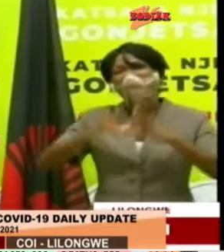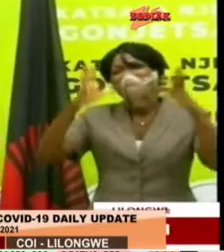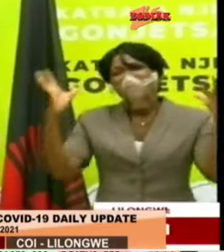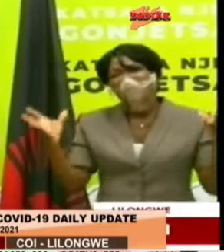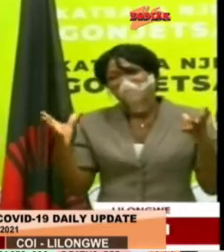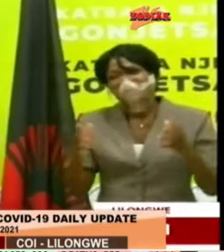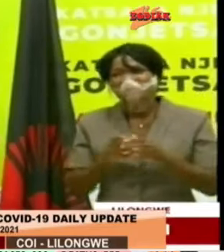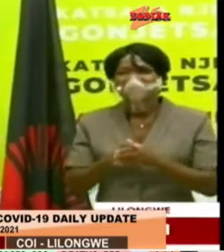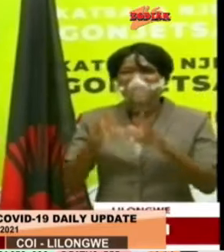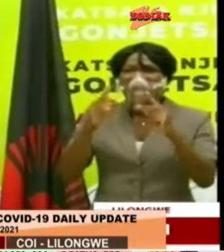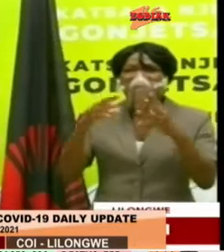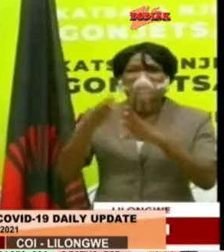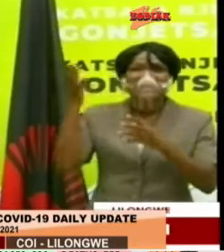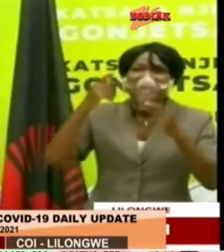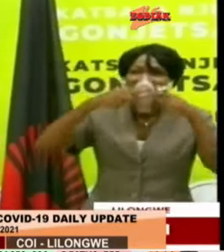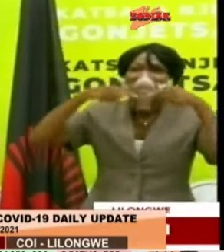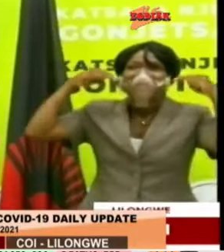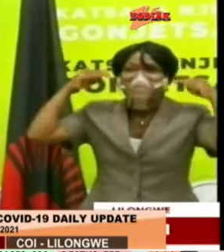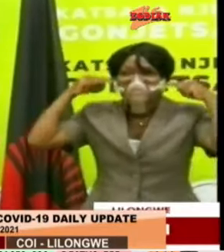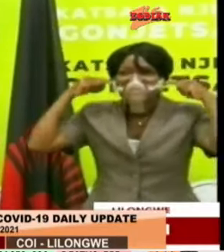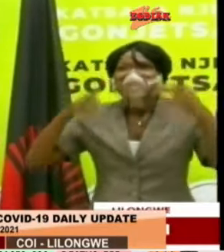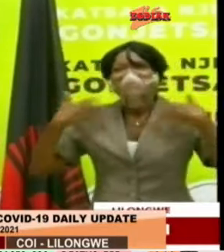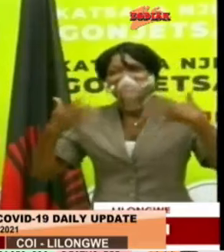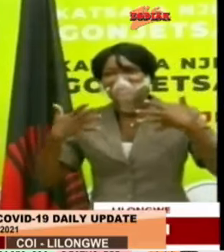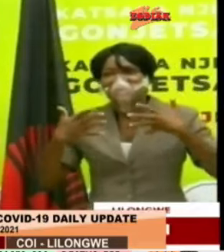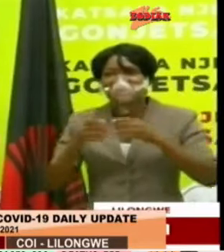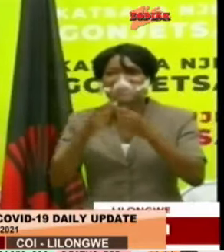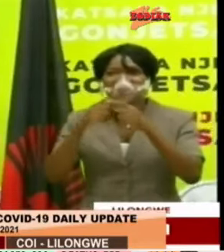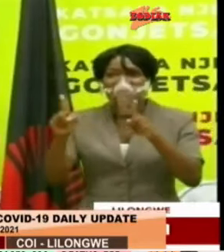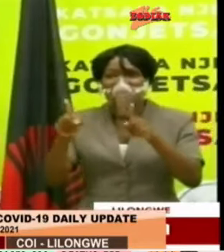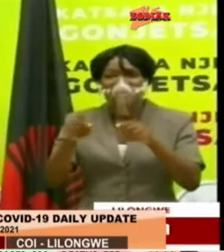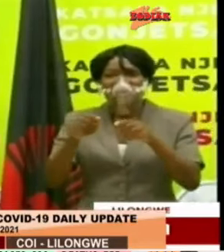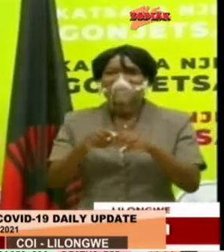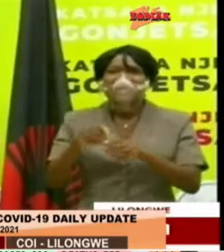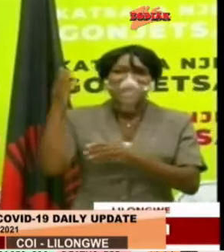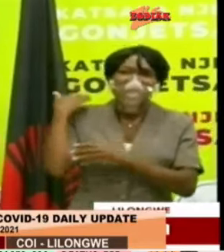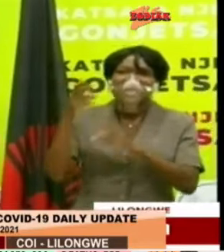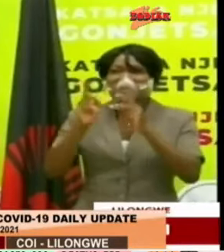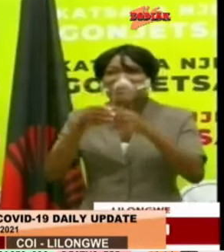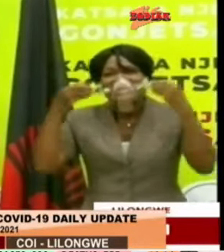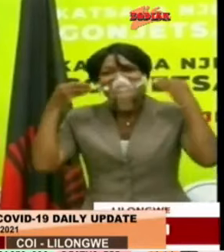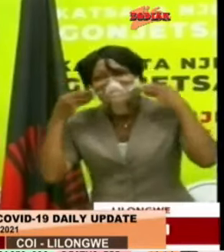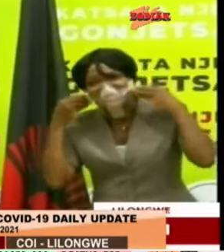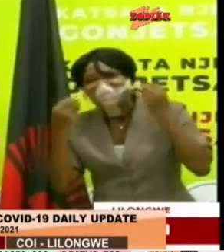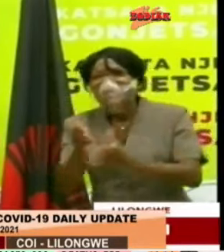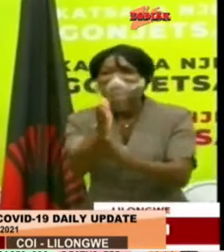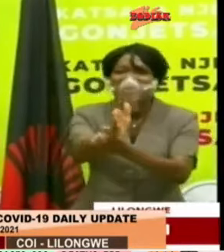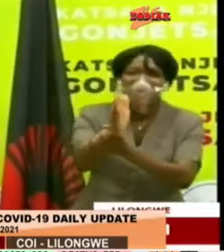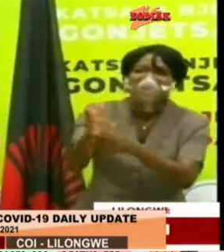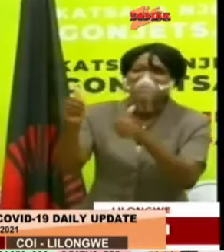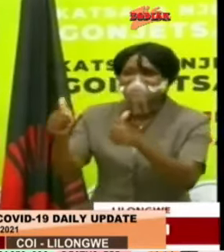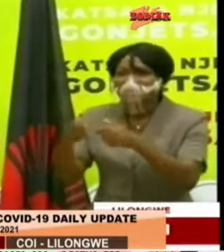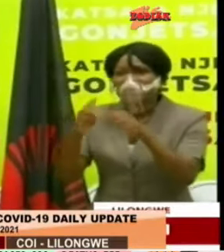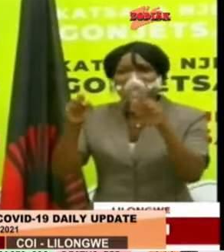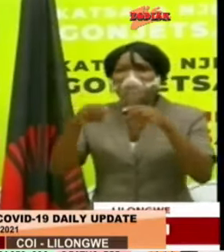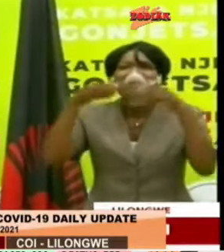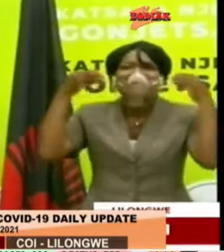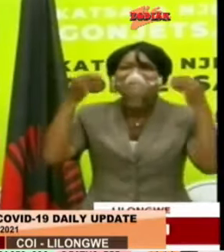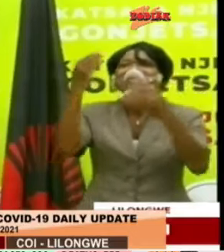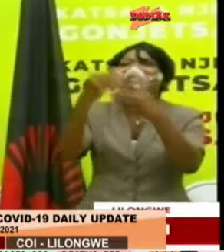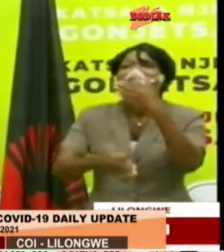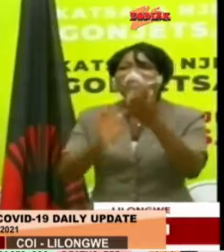kuti tione kumwe tulira kumene ife amalawi tidazilowera timapatsana moni tumwe tulirana koma pano tumavala